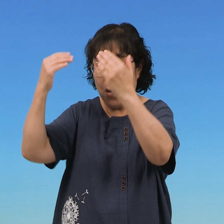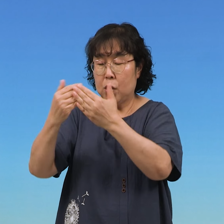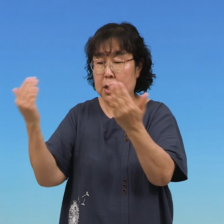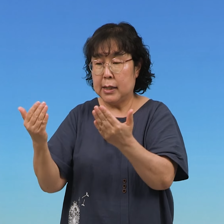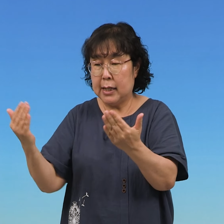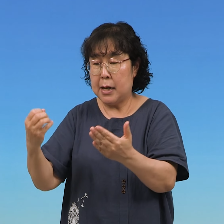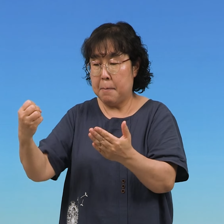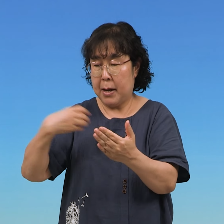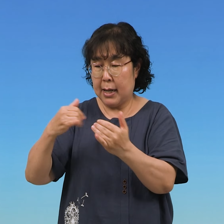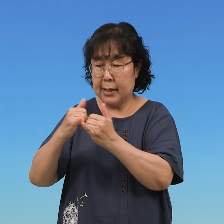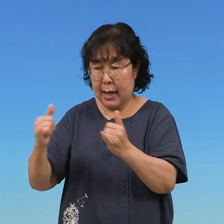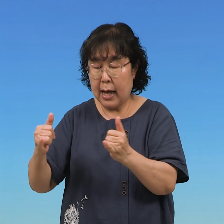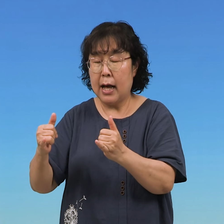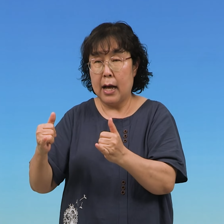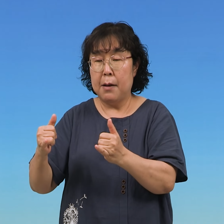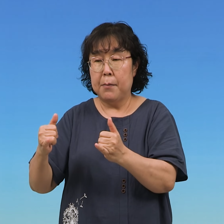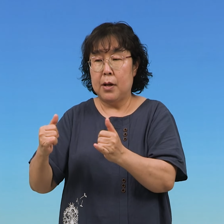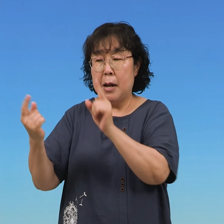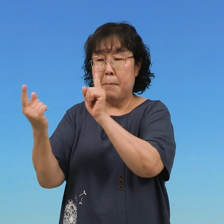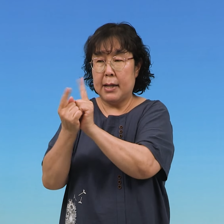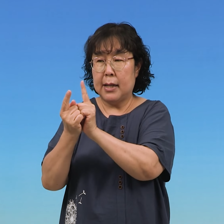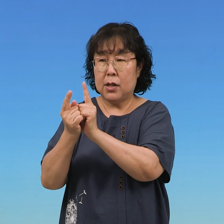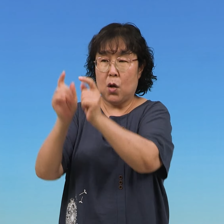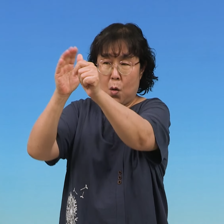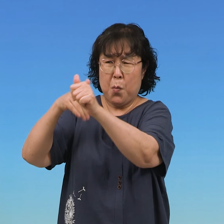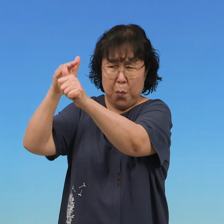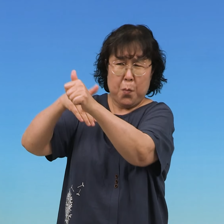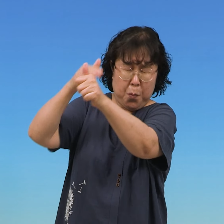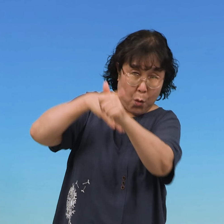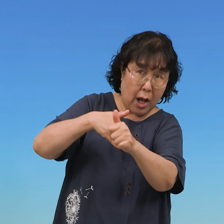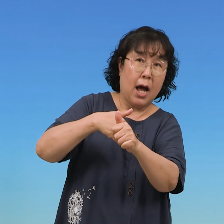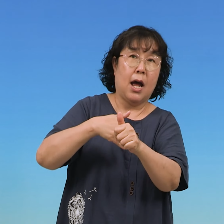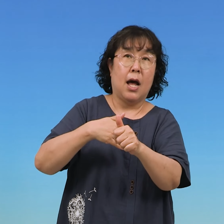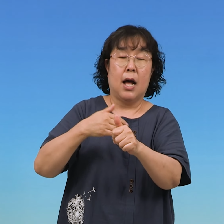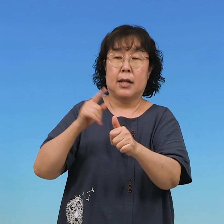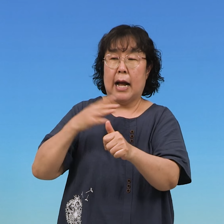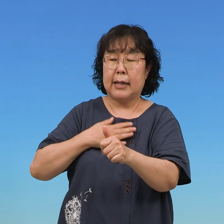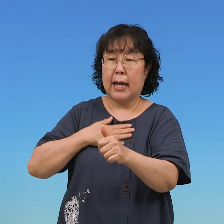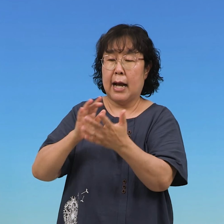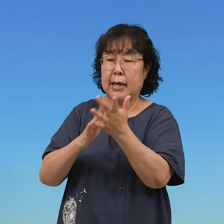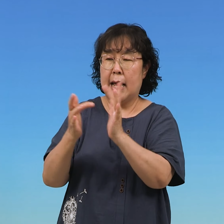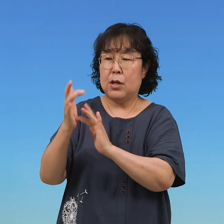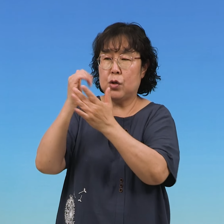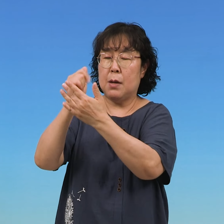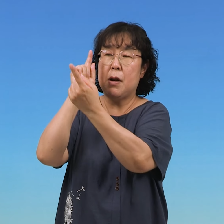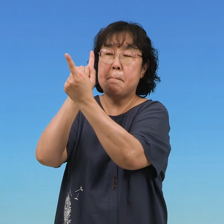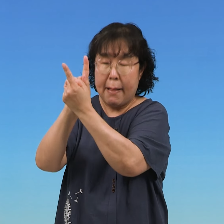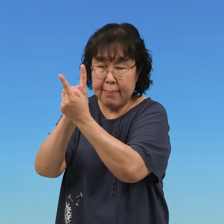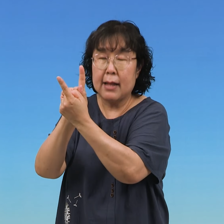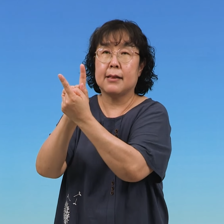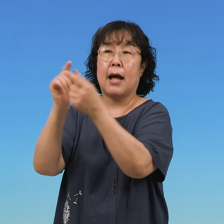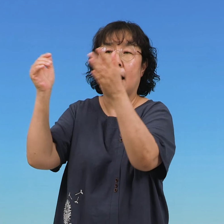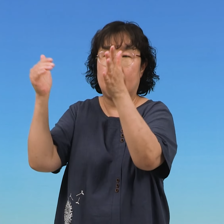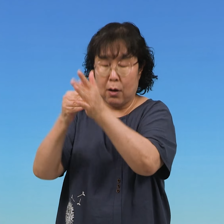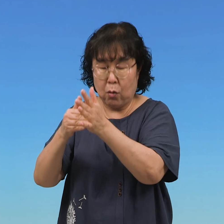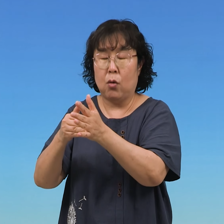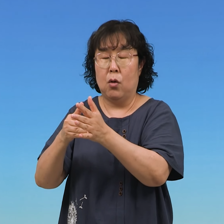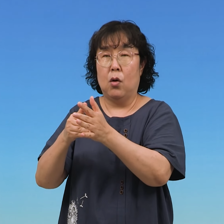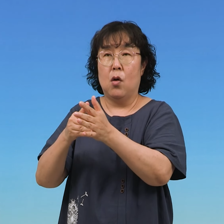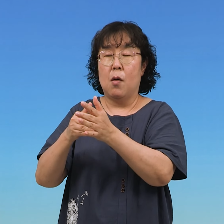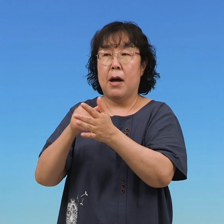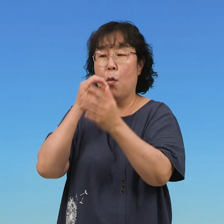보라. 이는 그리스도가 아니냐 하니 그들이 동네에서 나와 예수께로 오더라. 여러분 지금 뭔 일이 일어났냐고 이